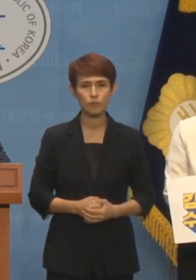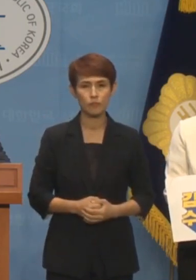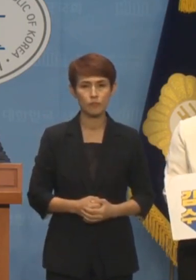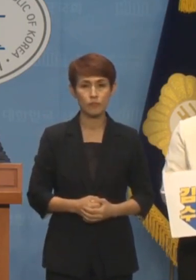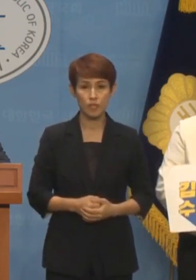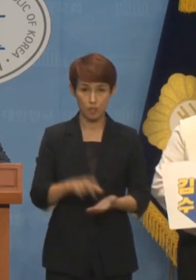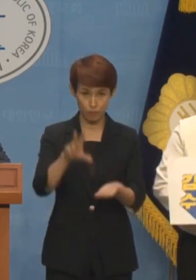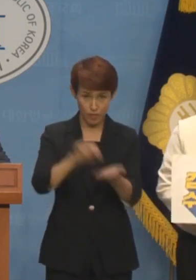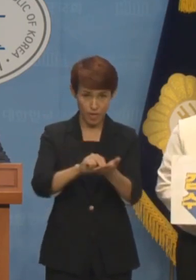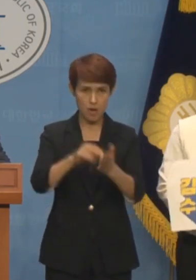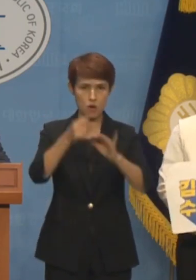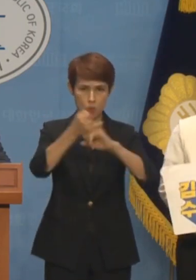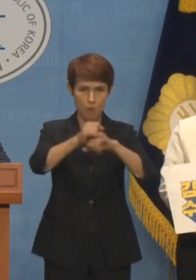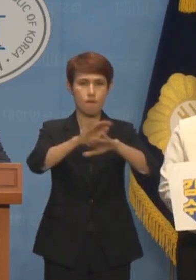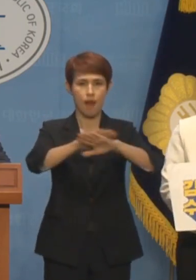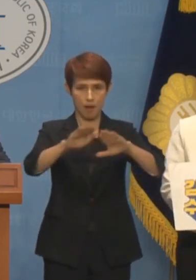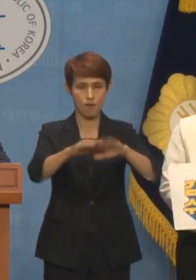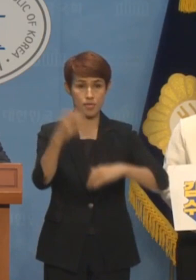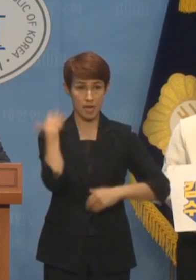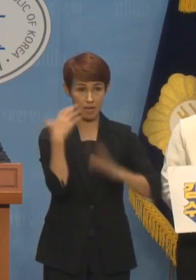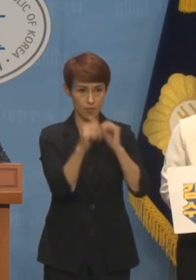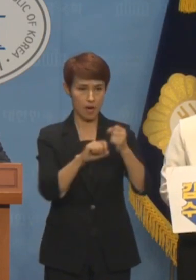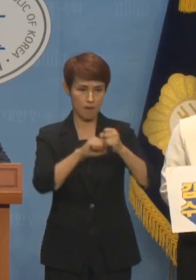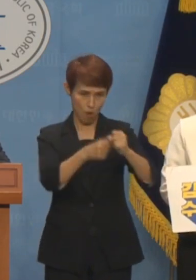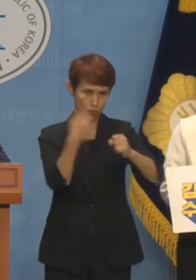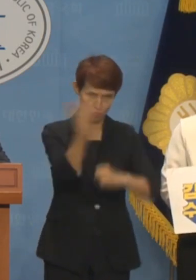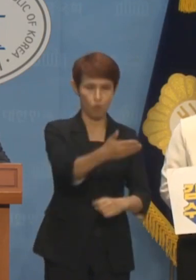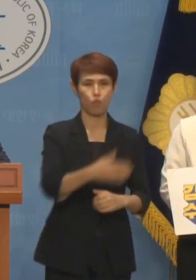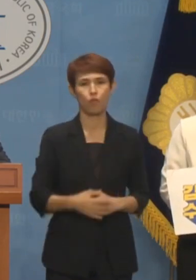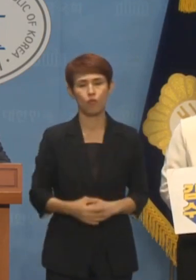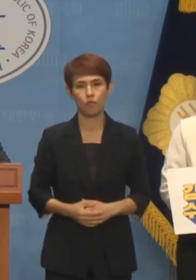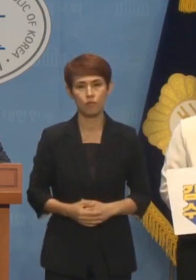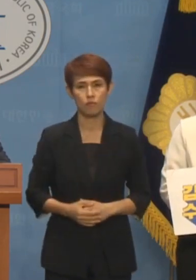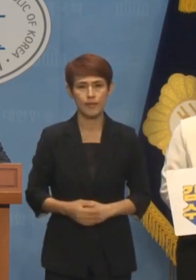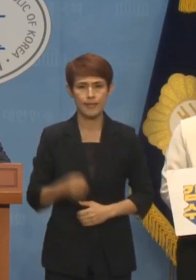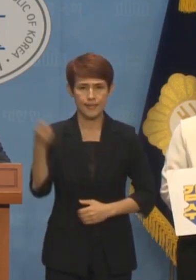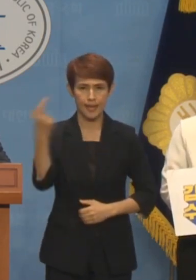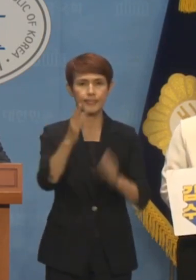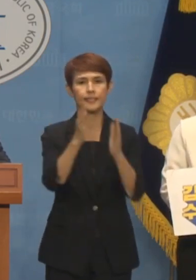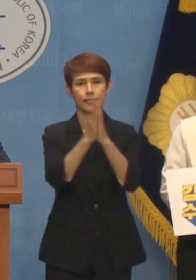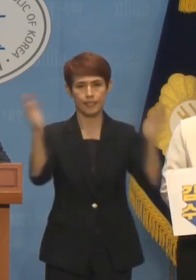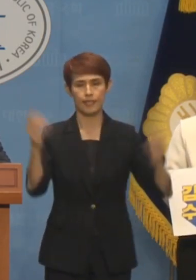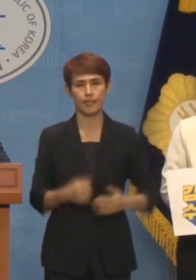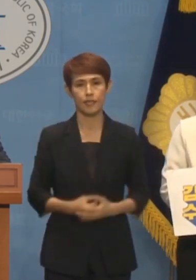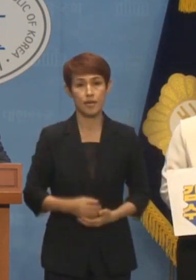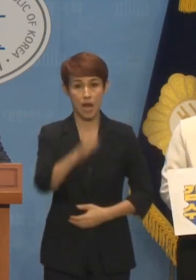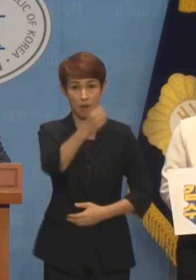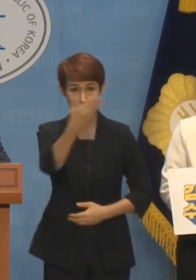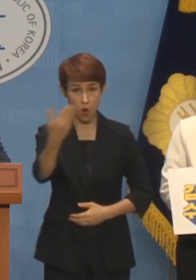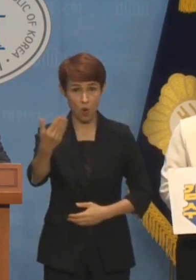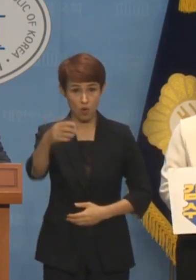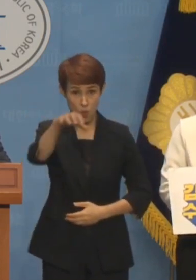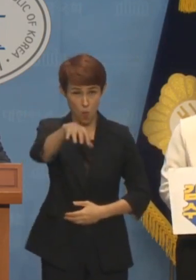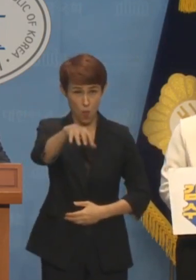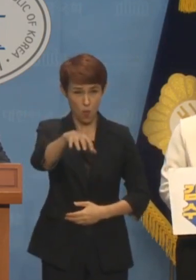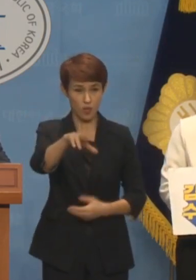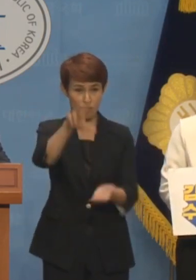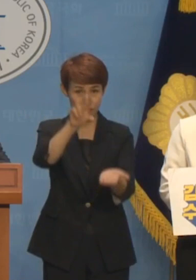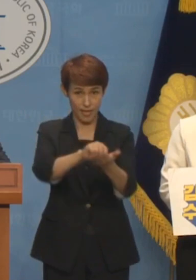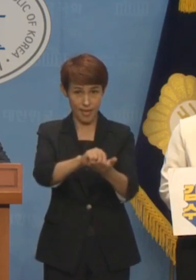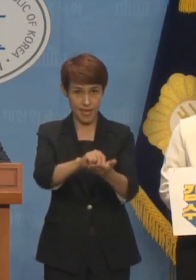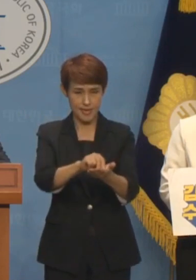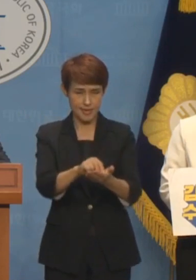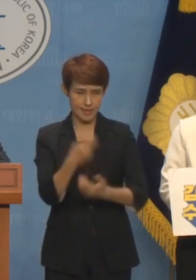반드시 해결하고 책임자를 처벌하겠습니다. 이제 다시 시작입니다. 양평 3종 게이트의 진실을 밝히기